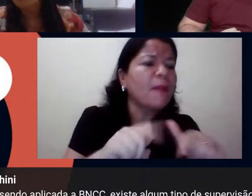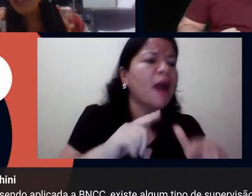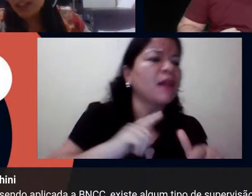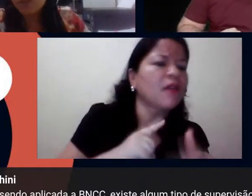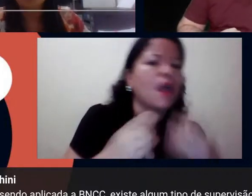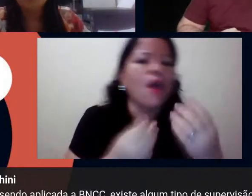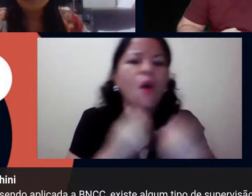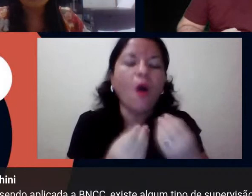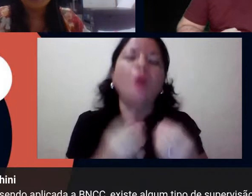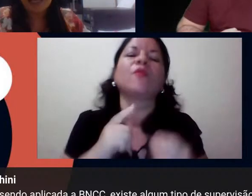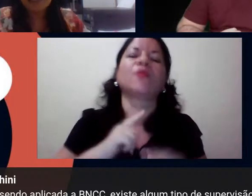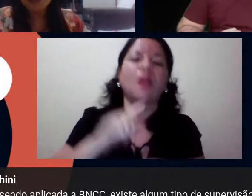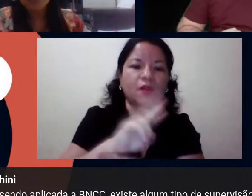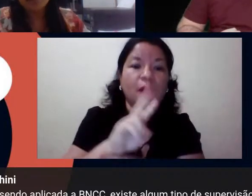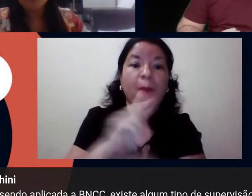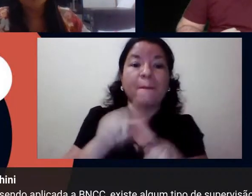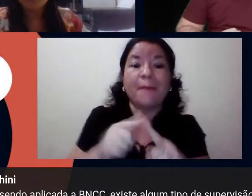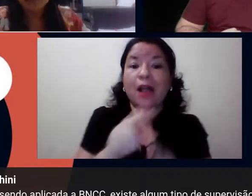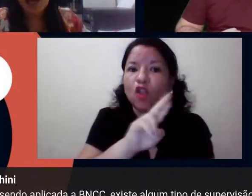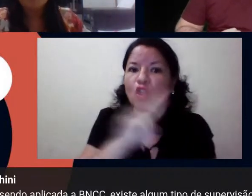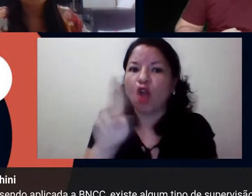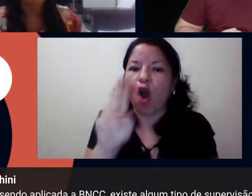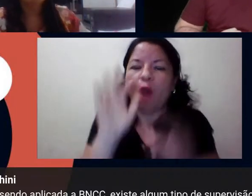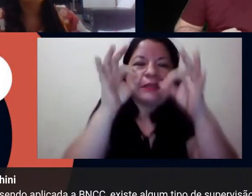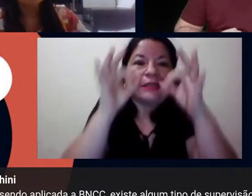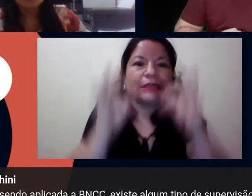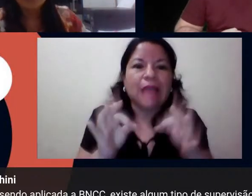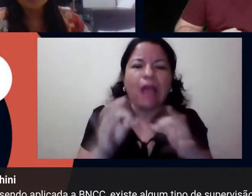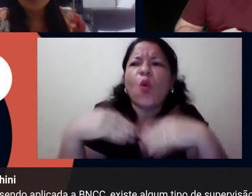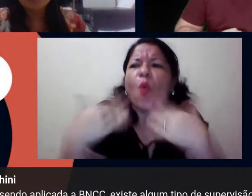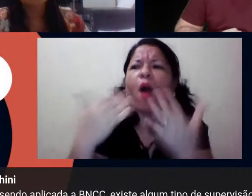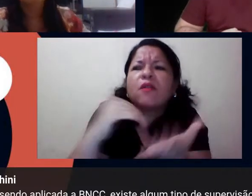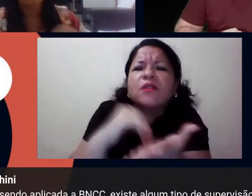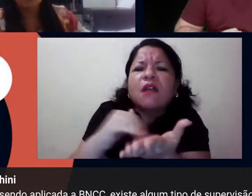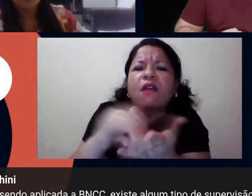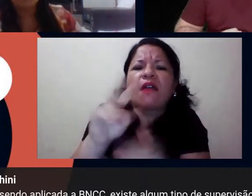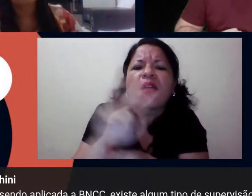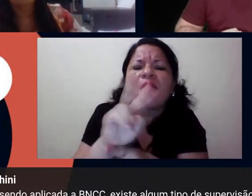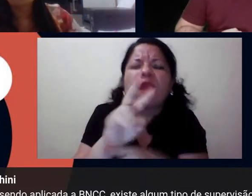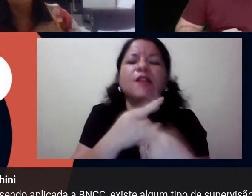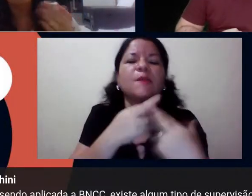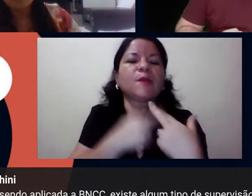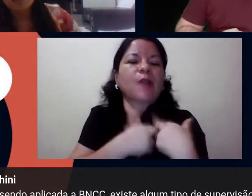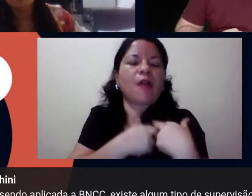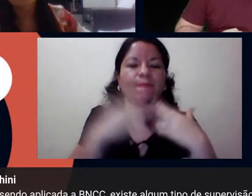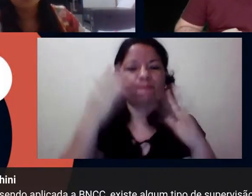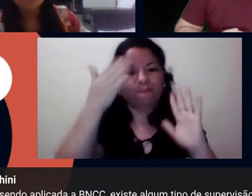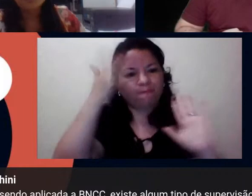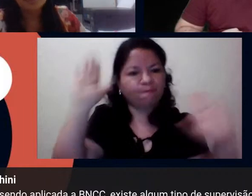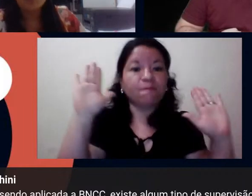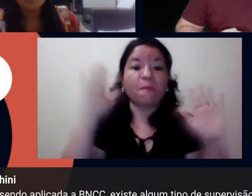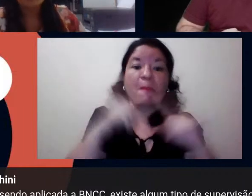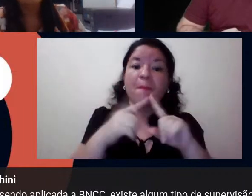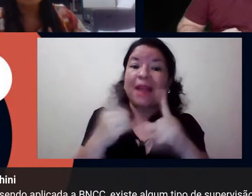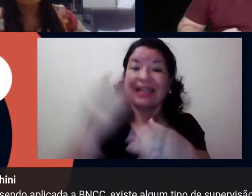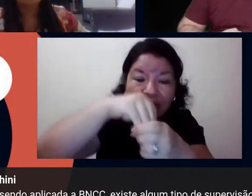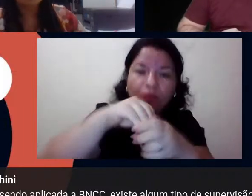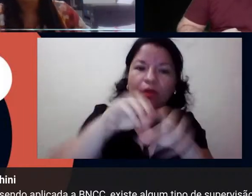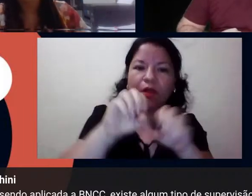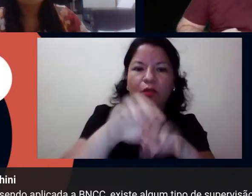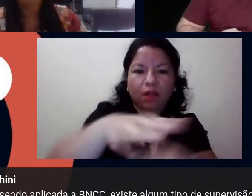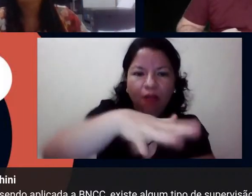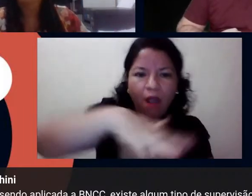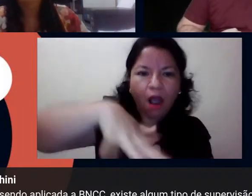dizer o nome específico de uma secretaria que vai historiar, mas tudo que a gente tem dentro da educação, sim, passa por uma supervisão.